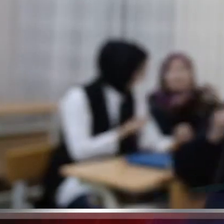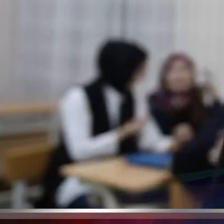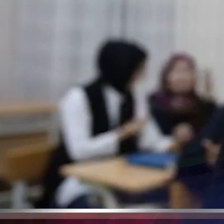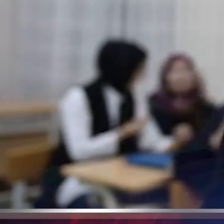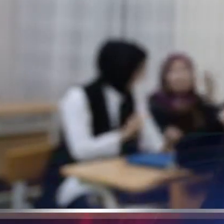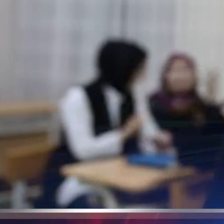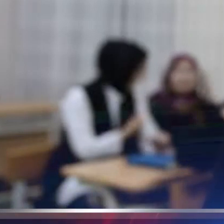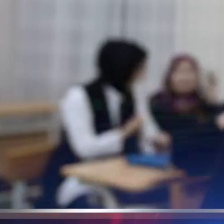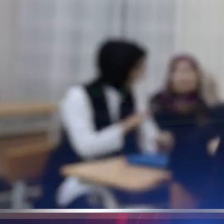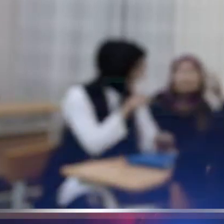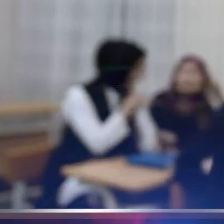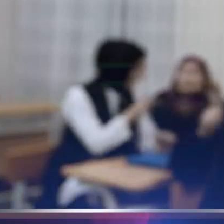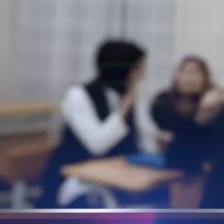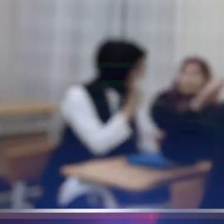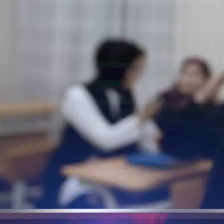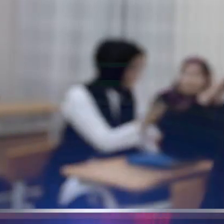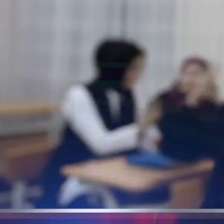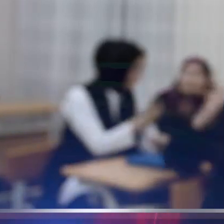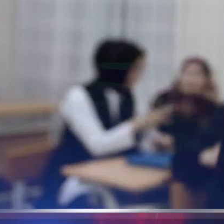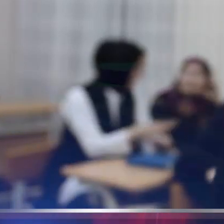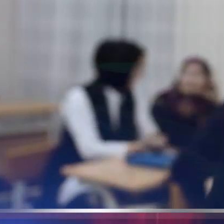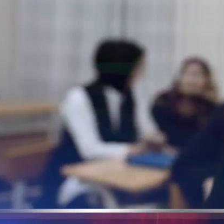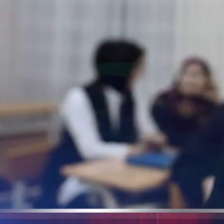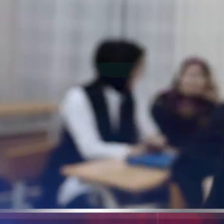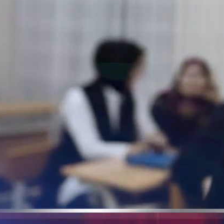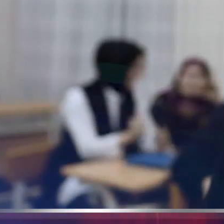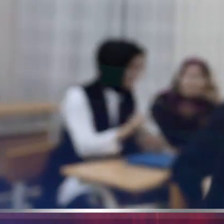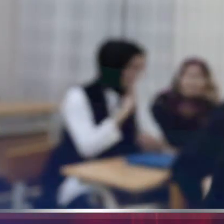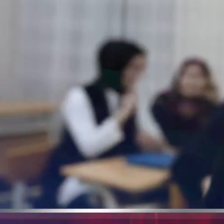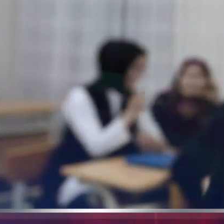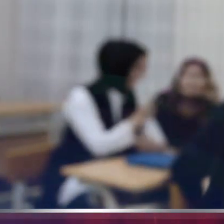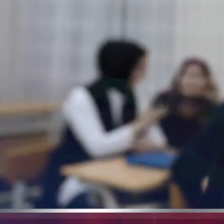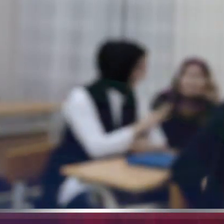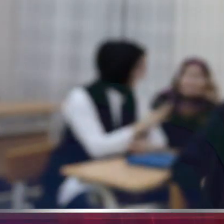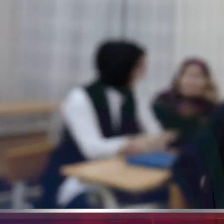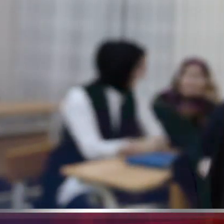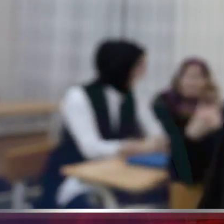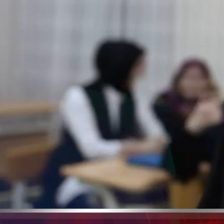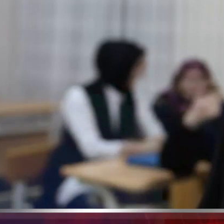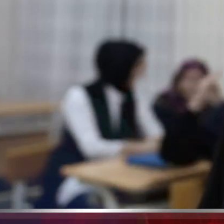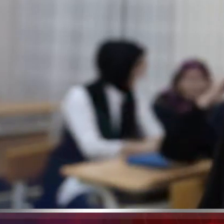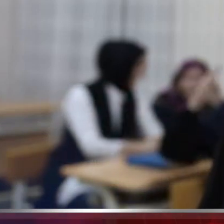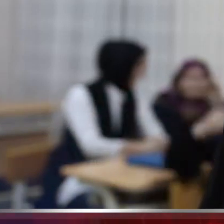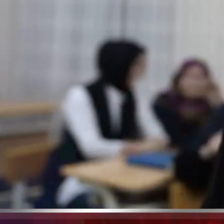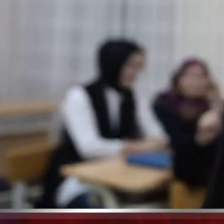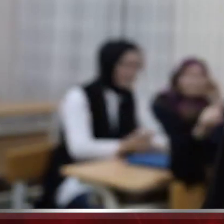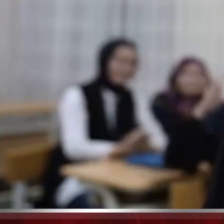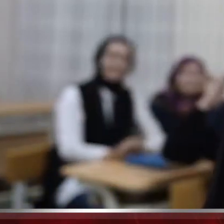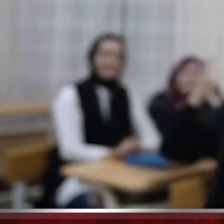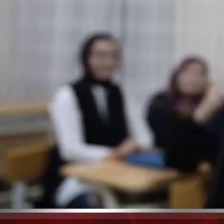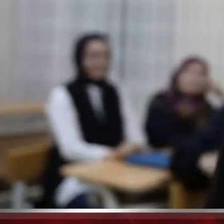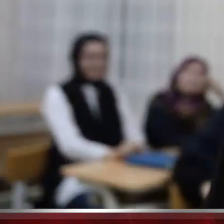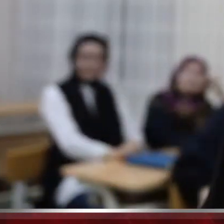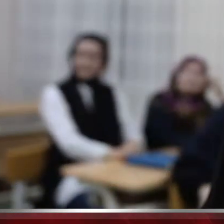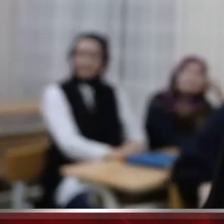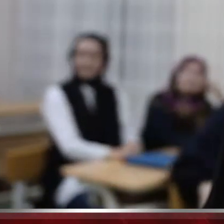bana işaret dilini geliştirmemi sağladılar aslında. Yani zor, onlarla zaten iletişim kurması biraz daha